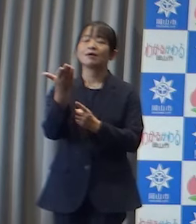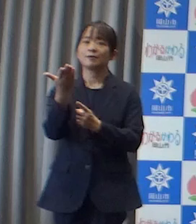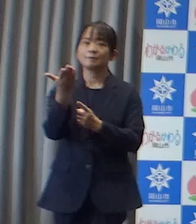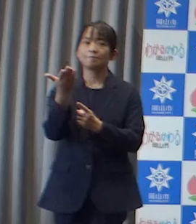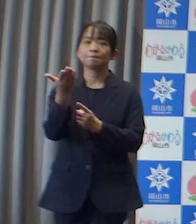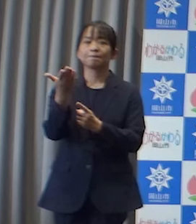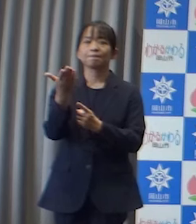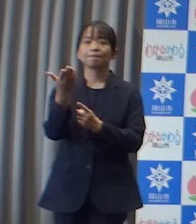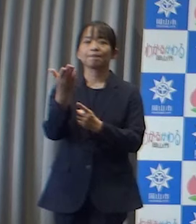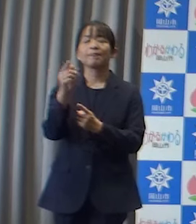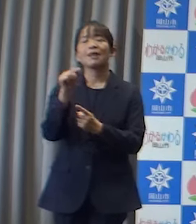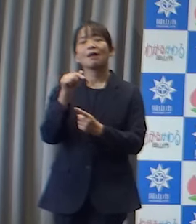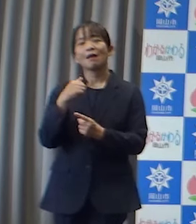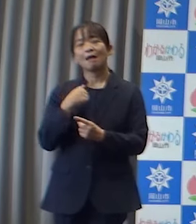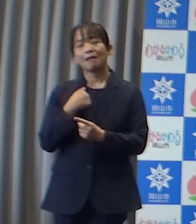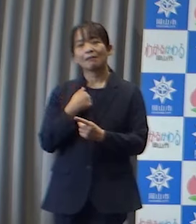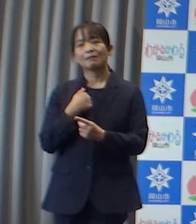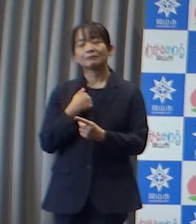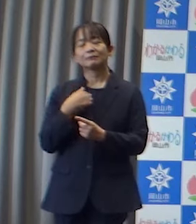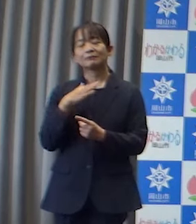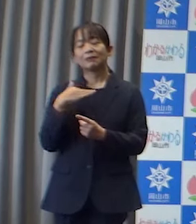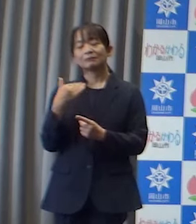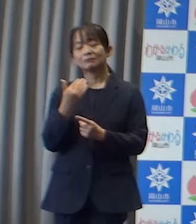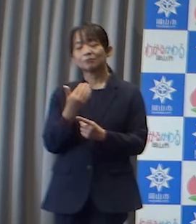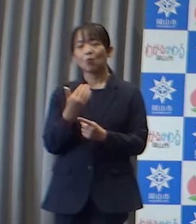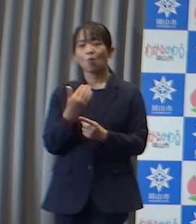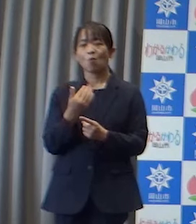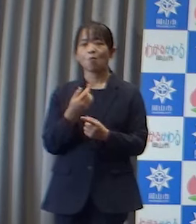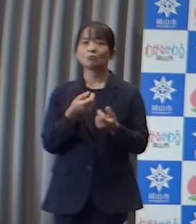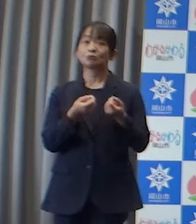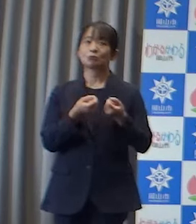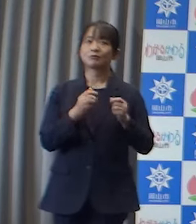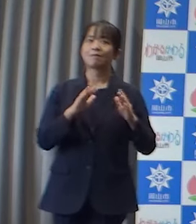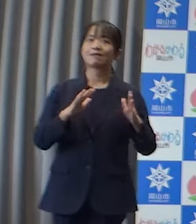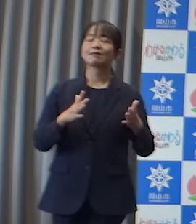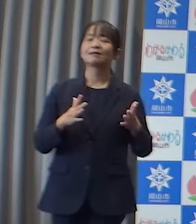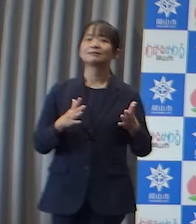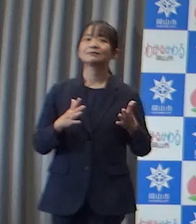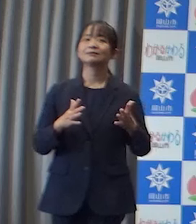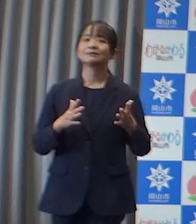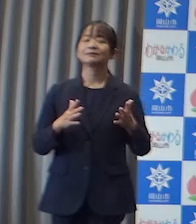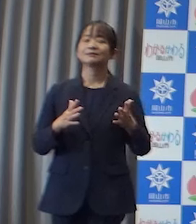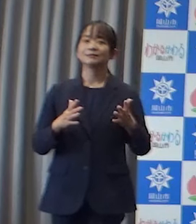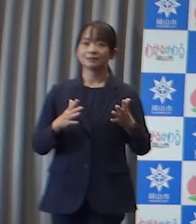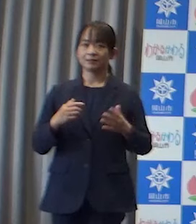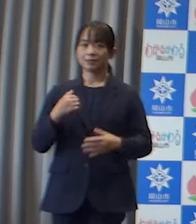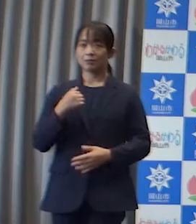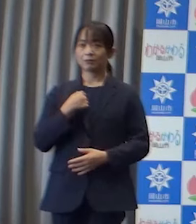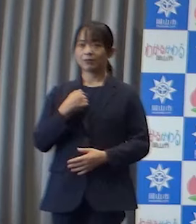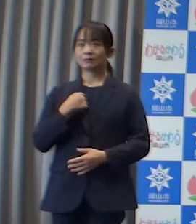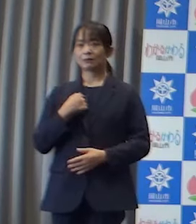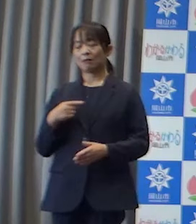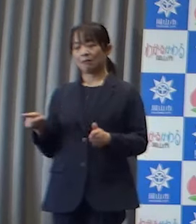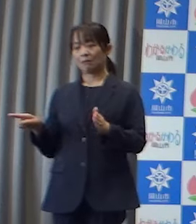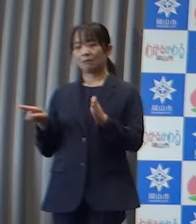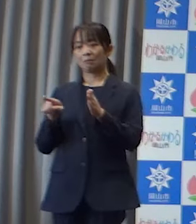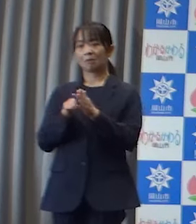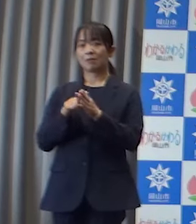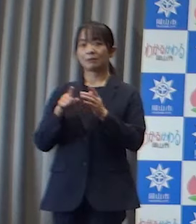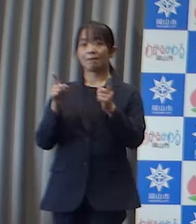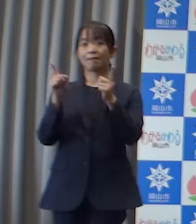調整しておりません。まあ、我々としても、今まで、ずっと会ってなかったものを